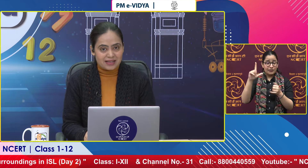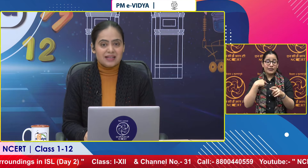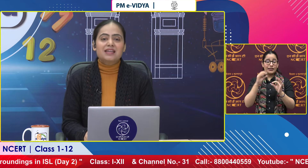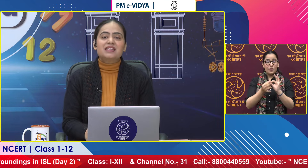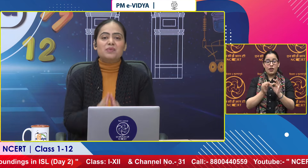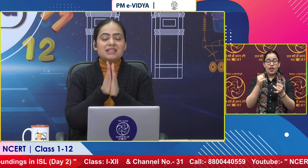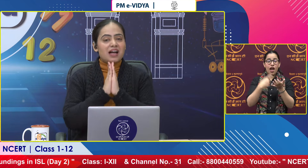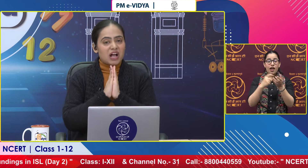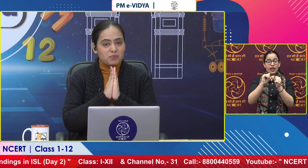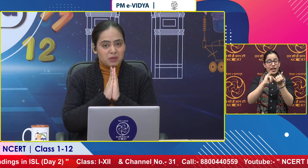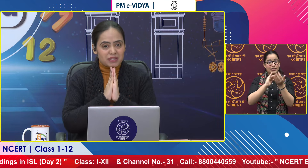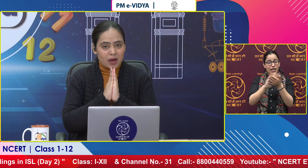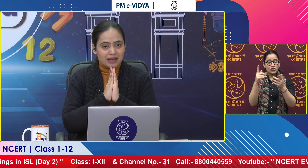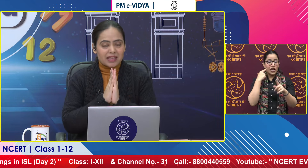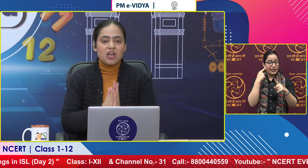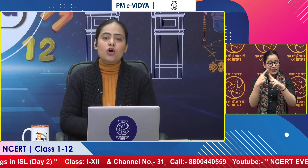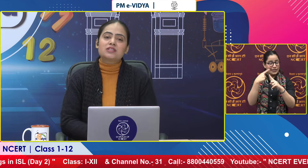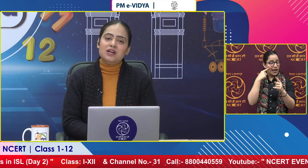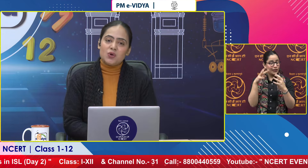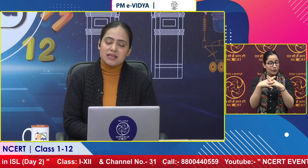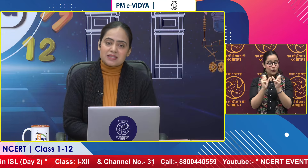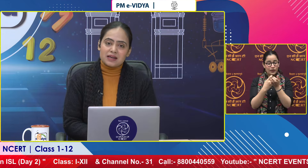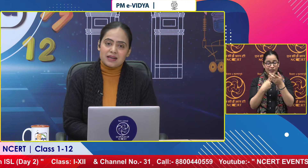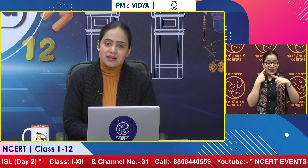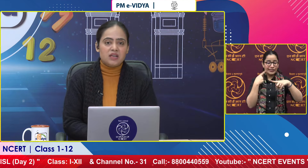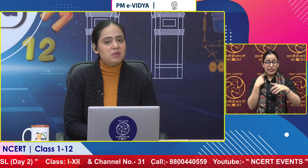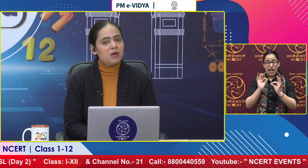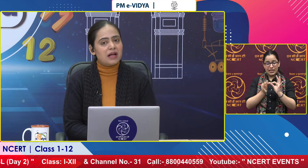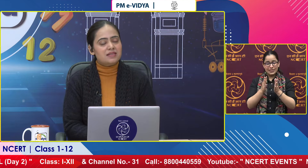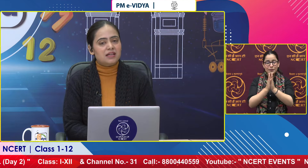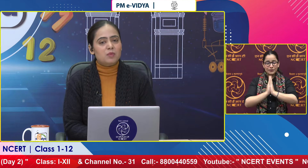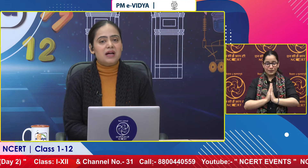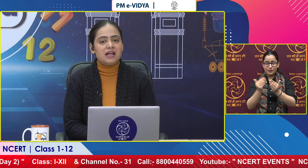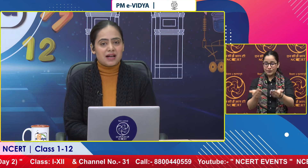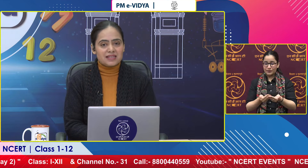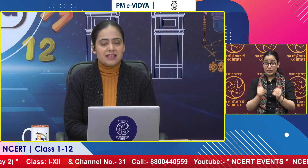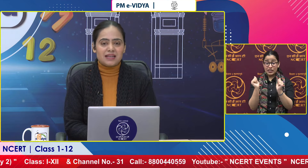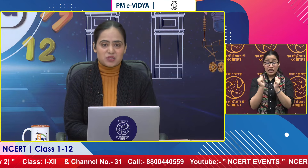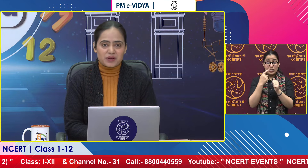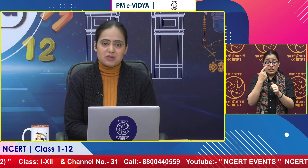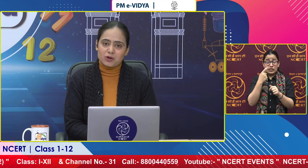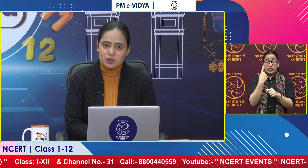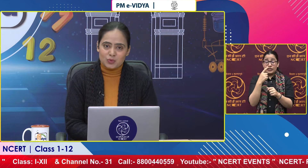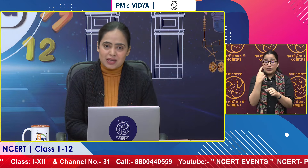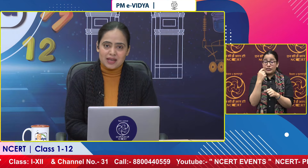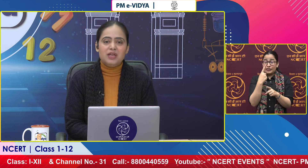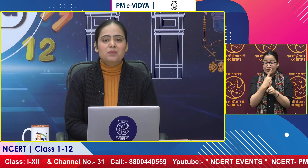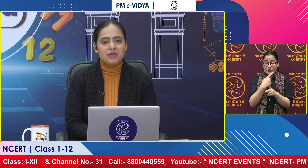तिवारी। नमस्कार, आपका भी स्वागत है। और सर को असिस्ट करने के लिए भी हमारे साथ हमारी ISL इंटरप्रेटर मौजूद है,